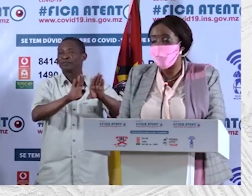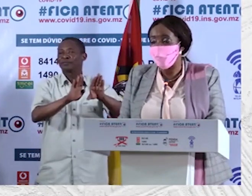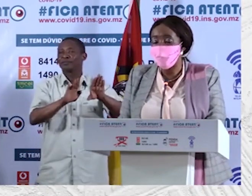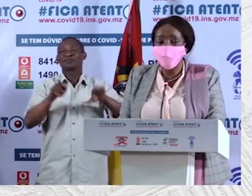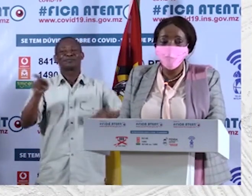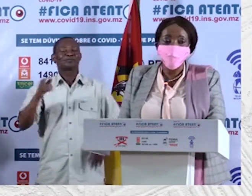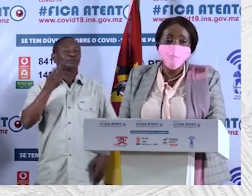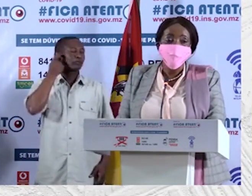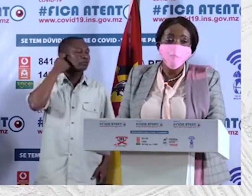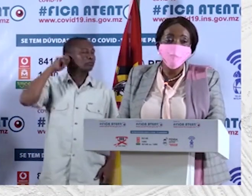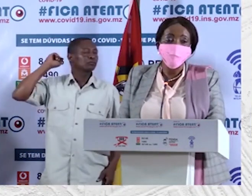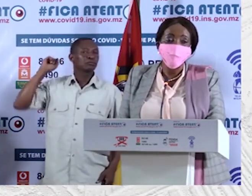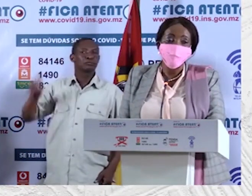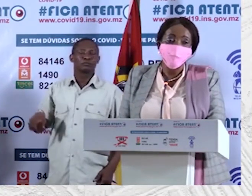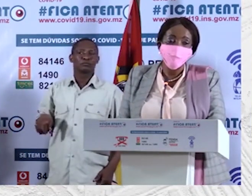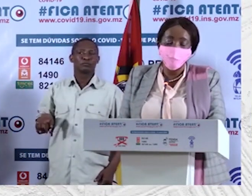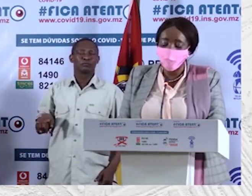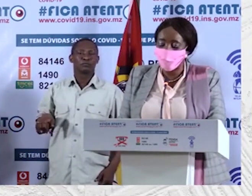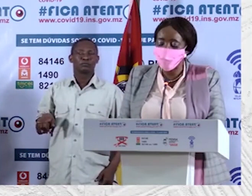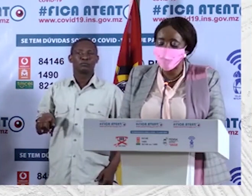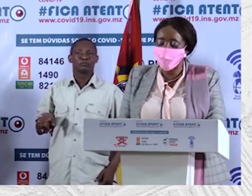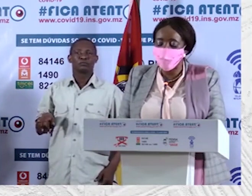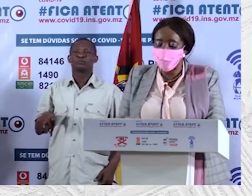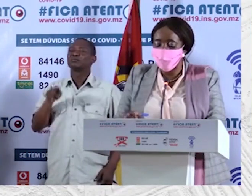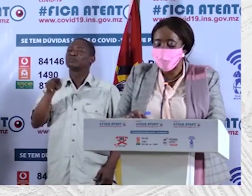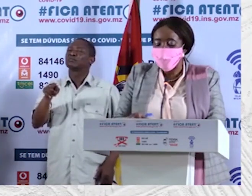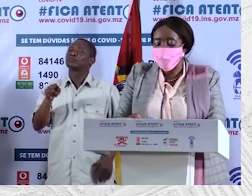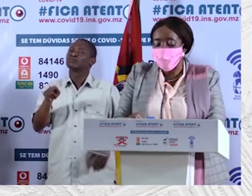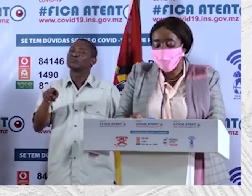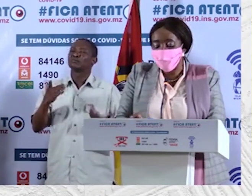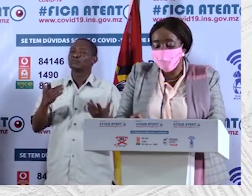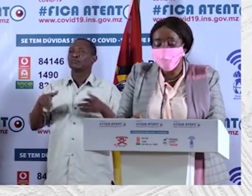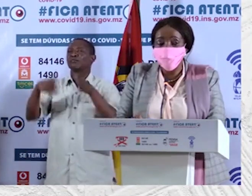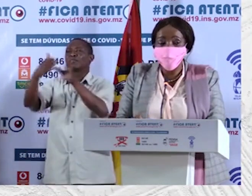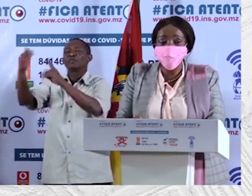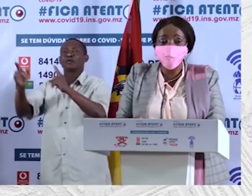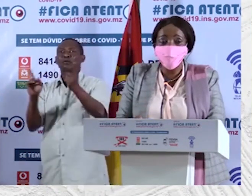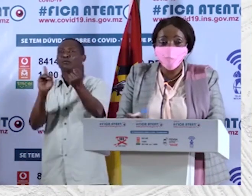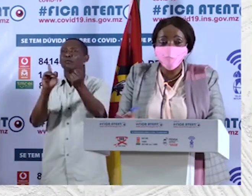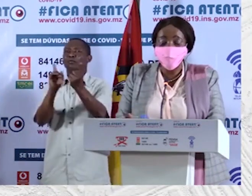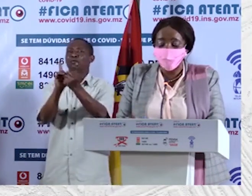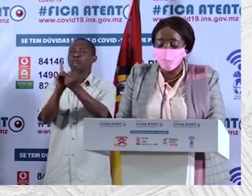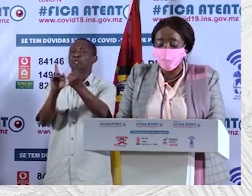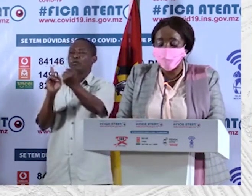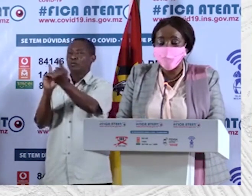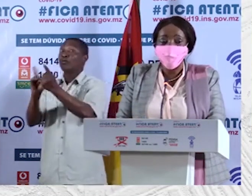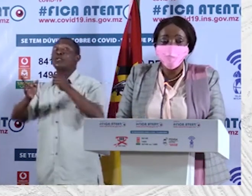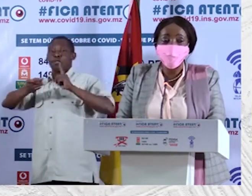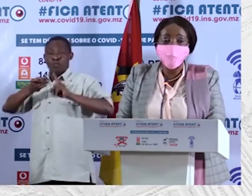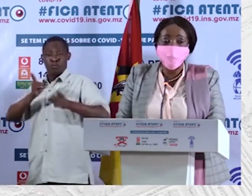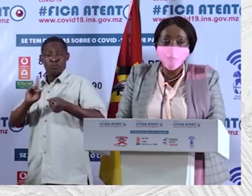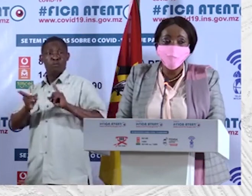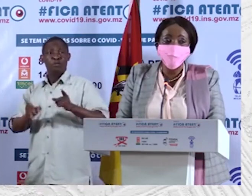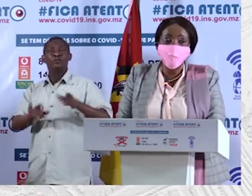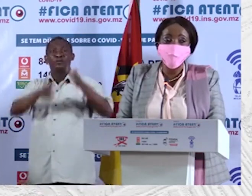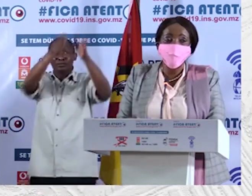quebram a quarentena e estão próximas de pessoas e possivelmente essas pessoas até podem estar infectadas, porque